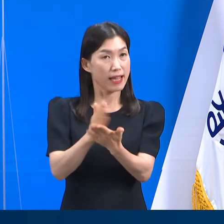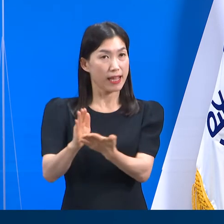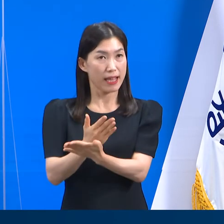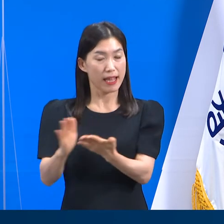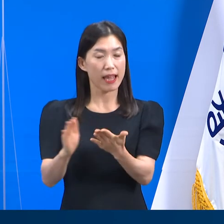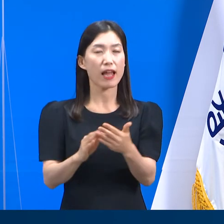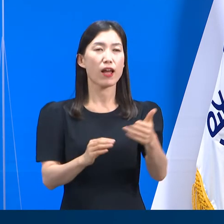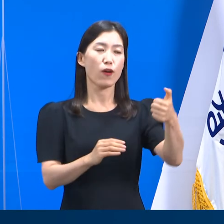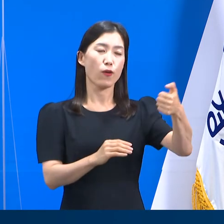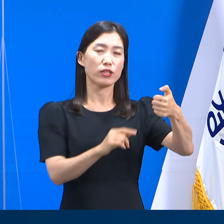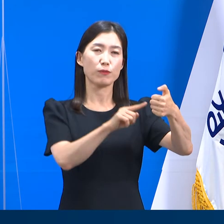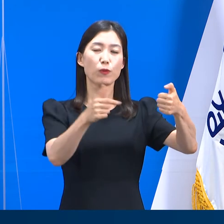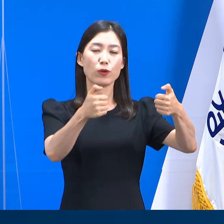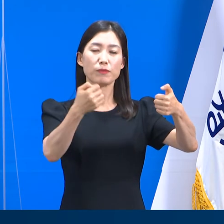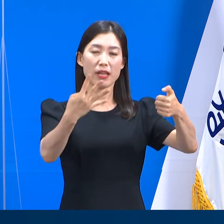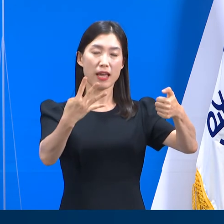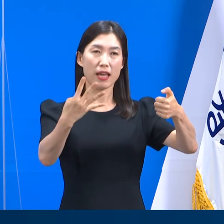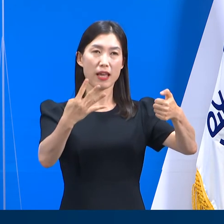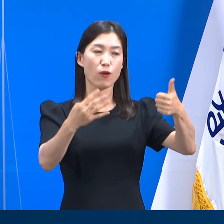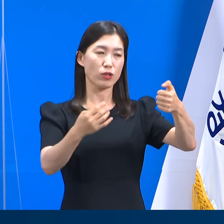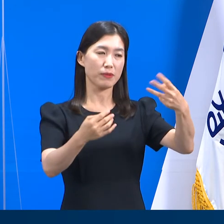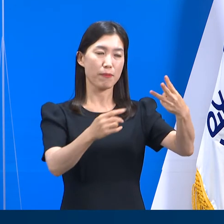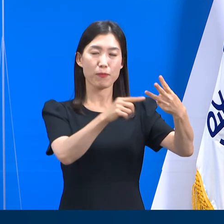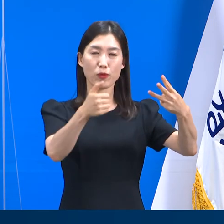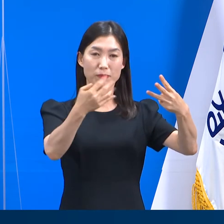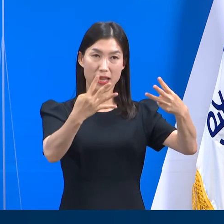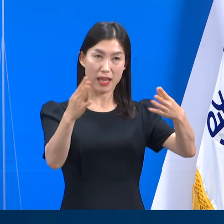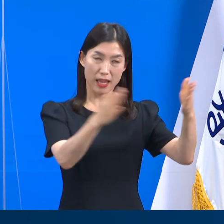18일까지는 53에서 54세, 20일